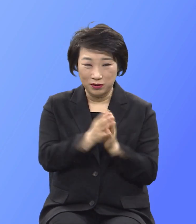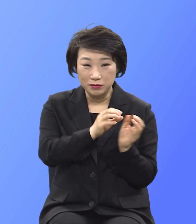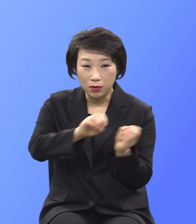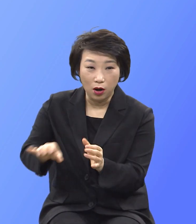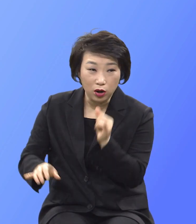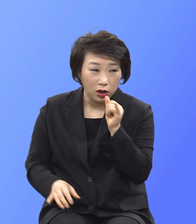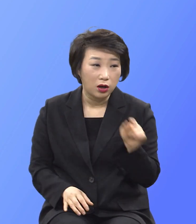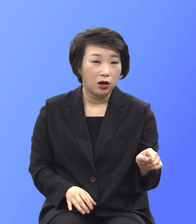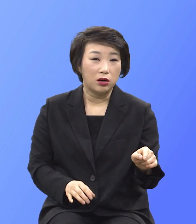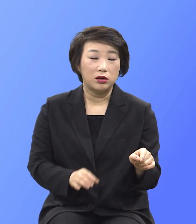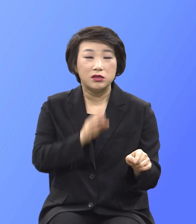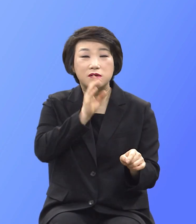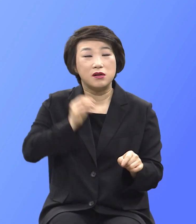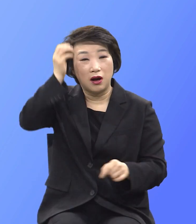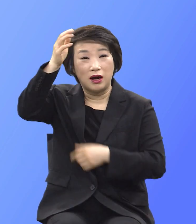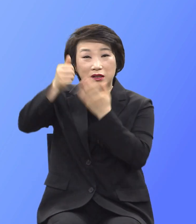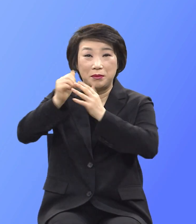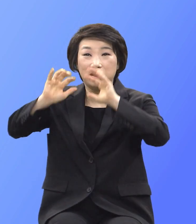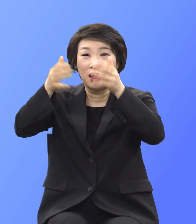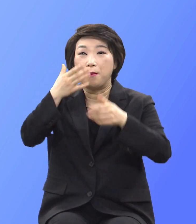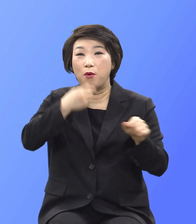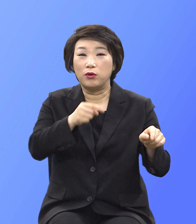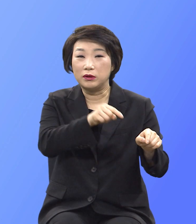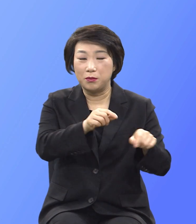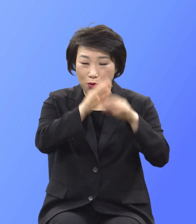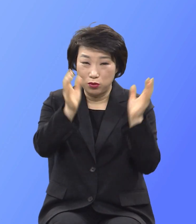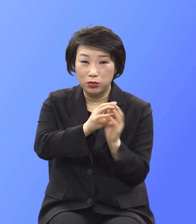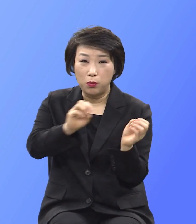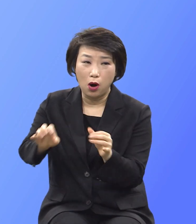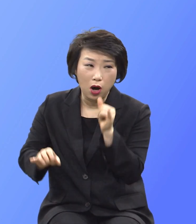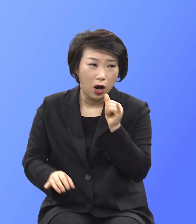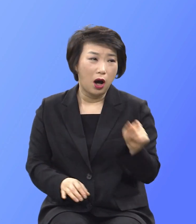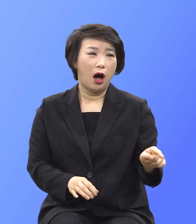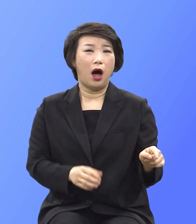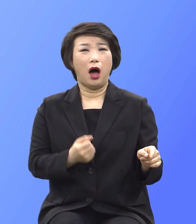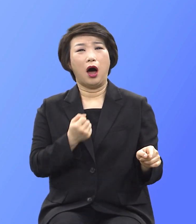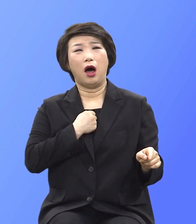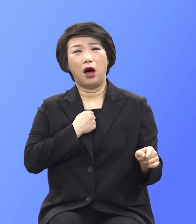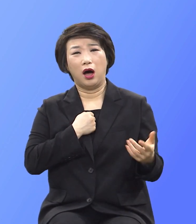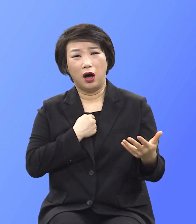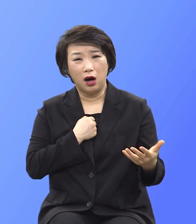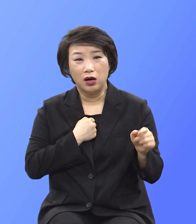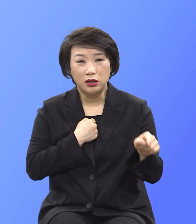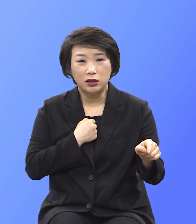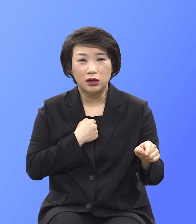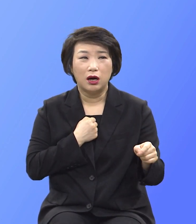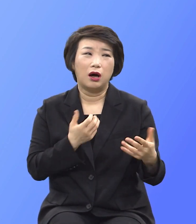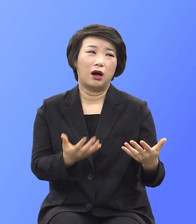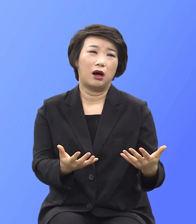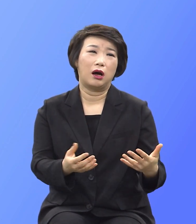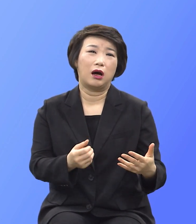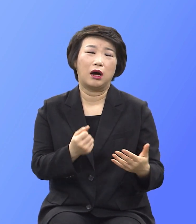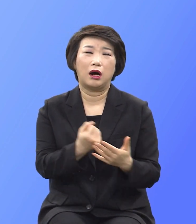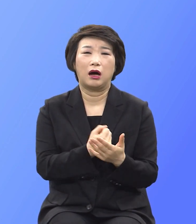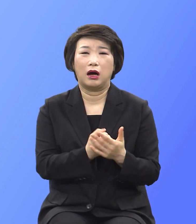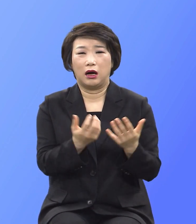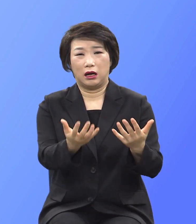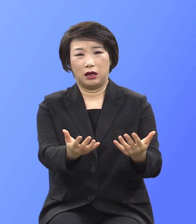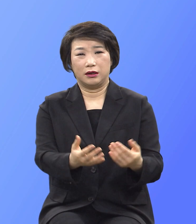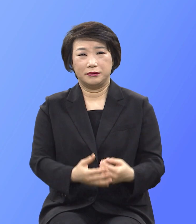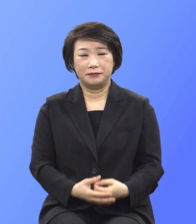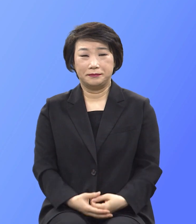사람 신령한 하늘의 복을 한 입에 뱉어버리고 말해버리잖아요. 이 얼마나 안타까운 일이냐